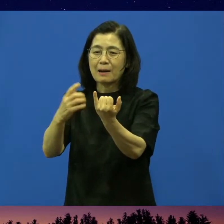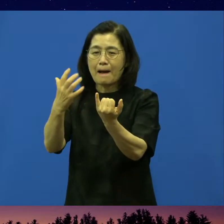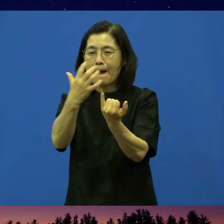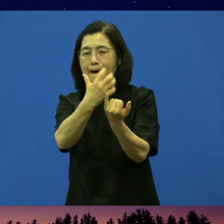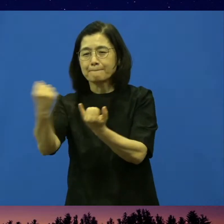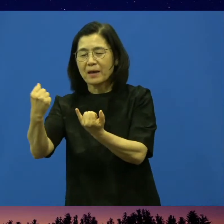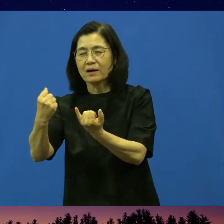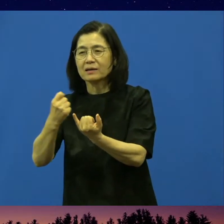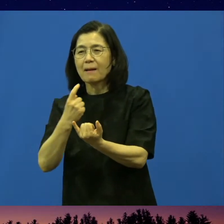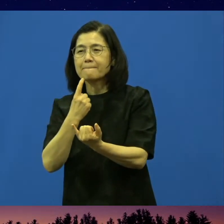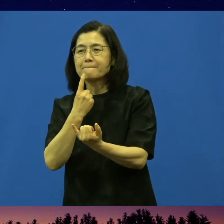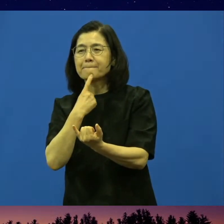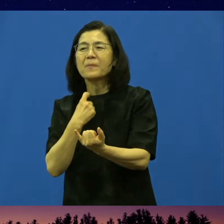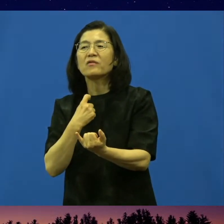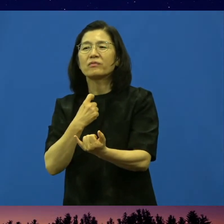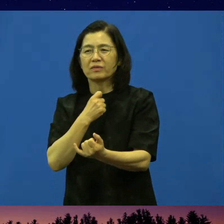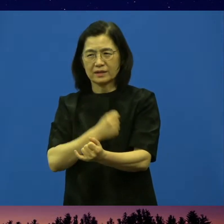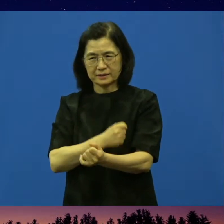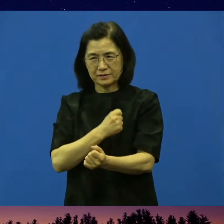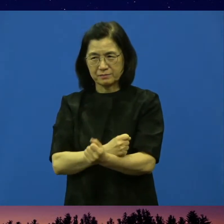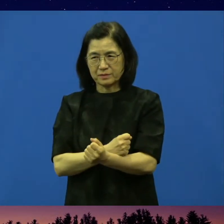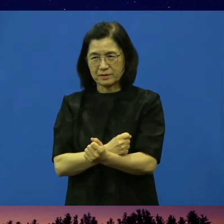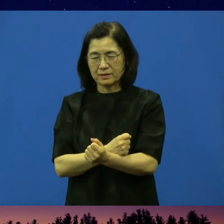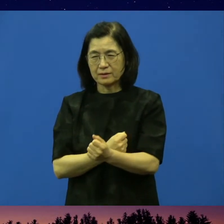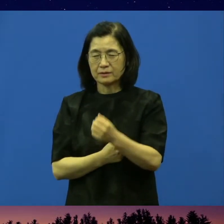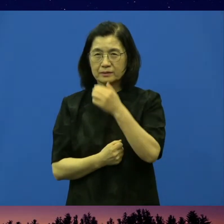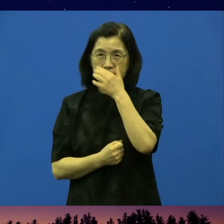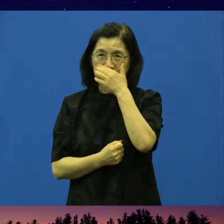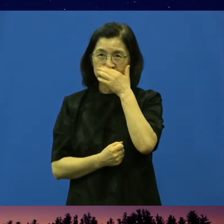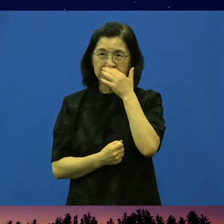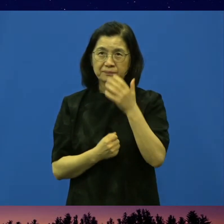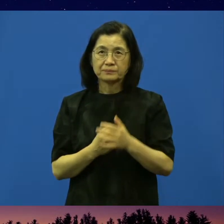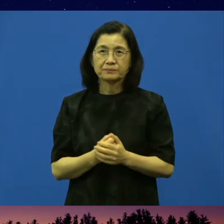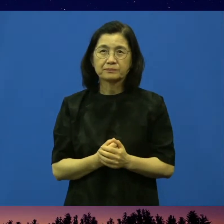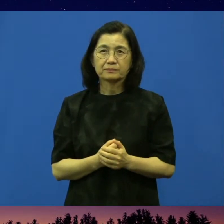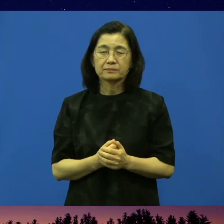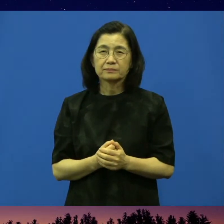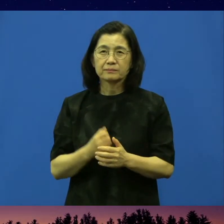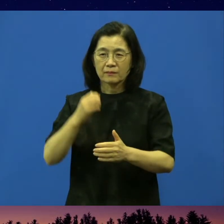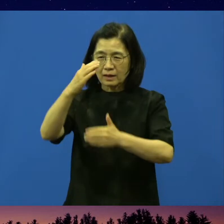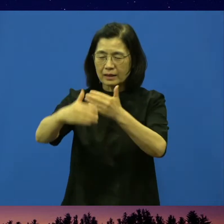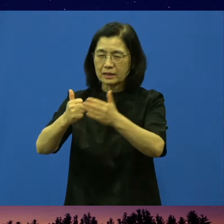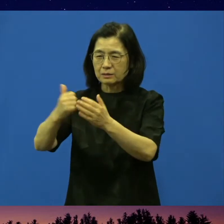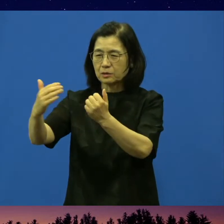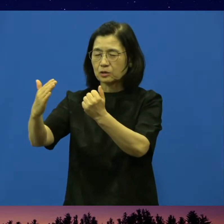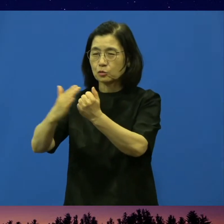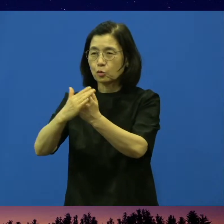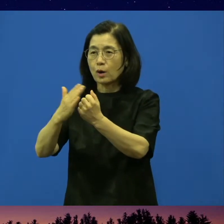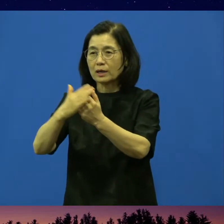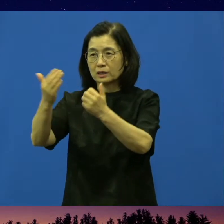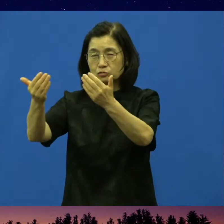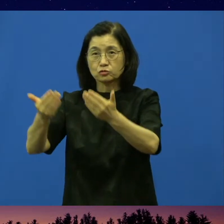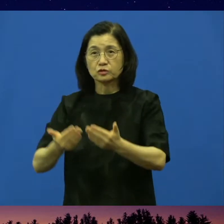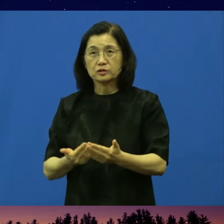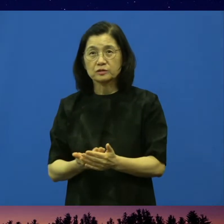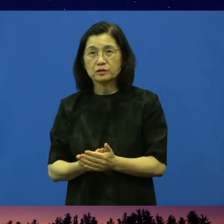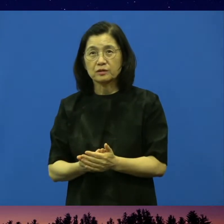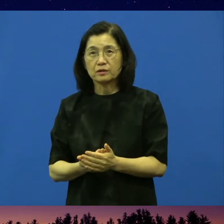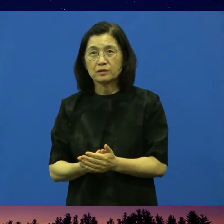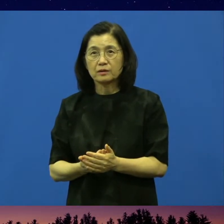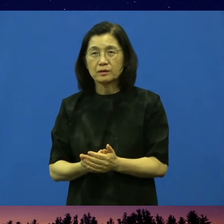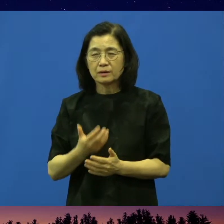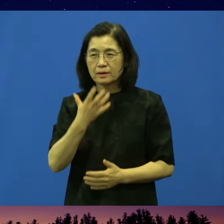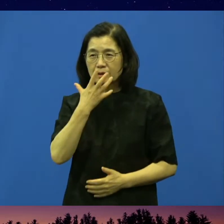아니, 바로에게 빼앗겼죠. 하나님이 막 그냥 역사를 하셔가지고 혼이